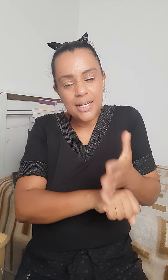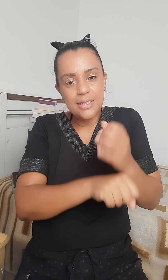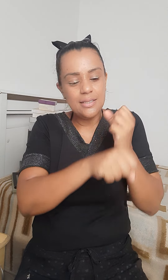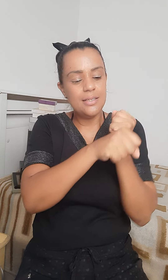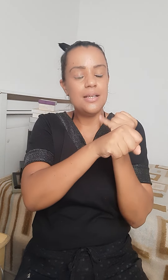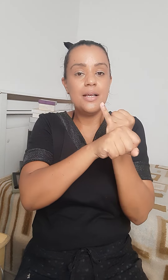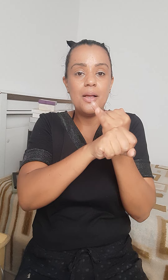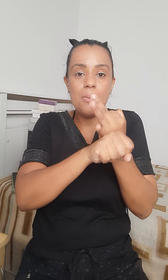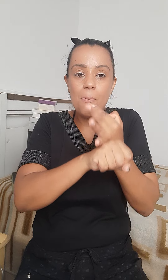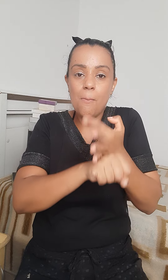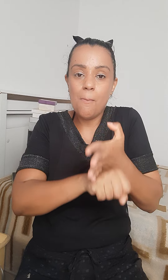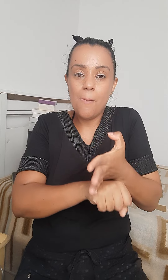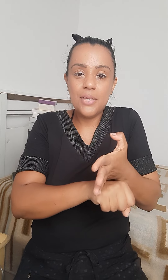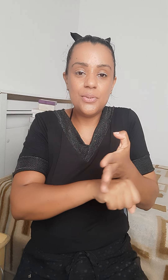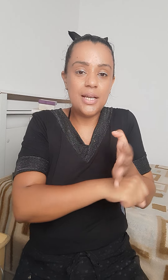madrugada. Madrugada.